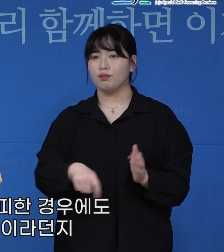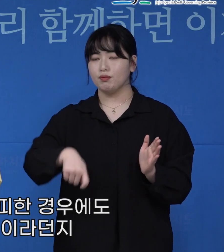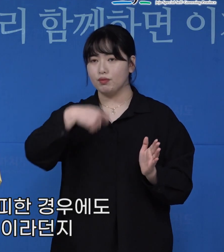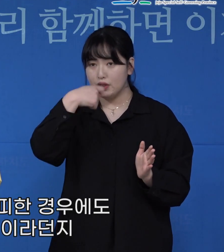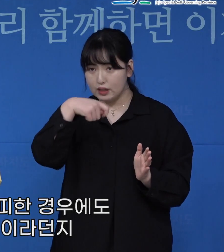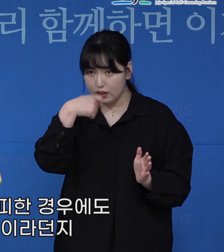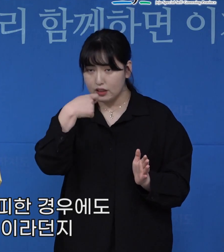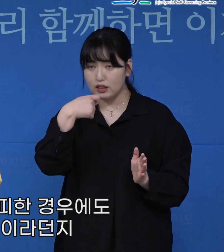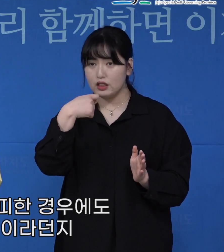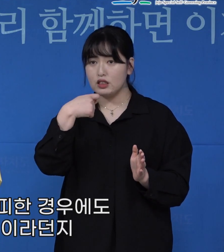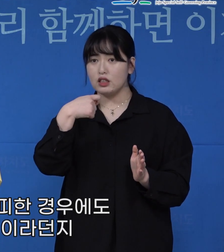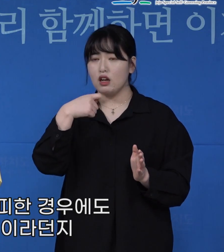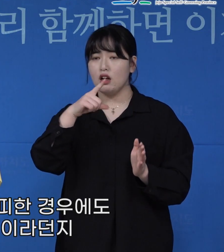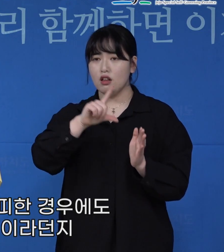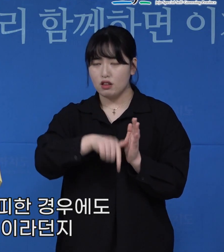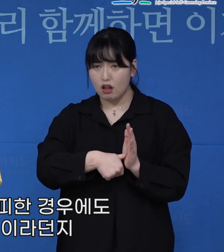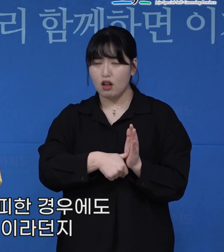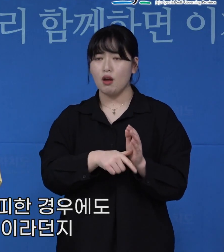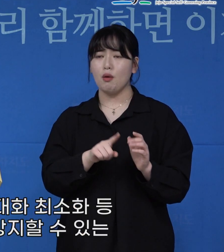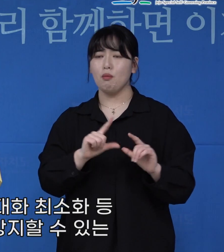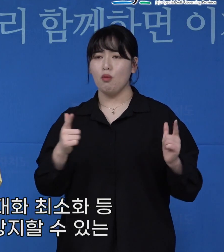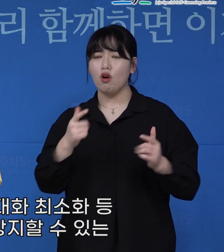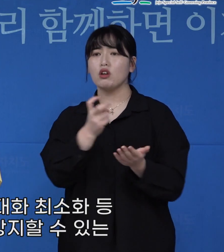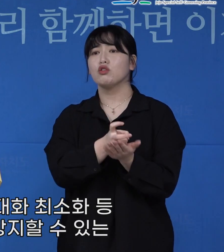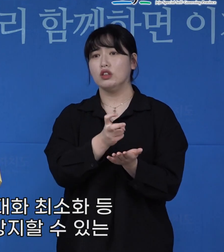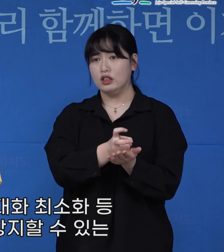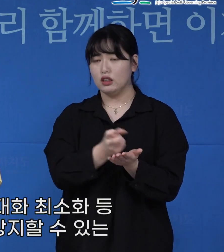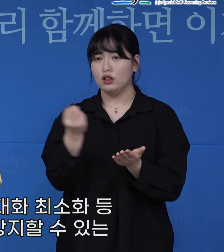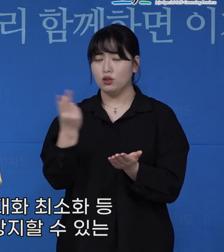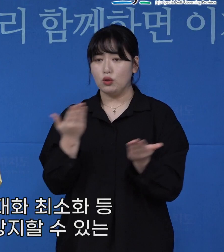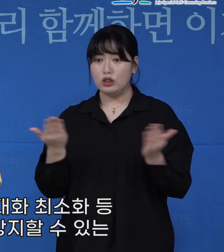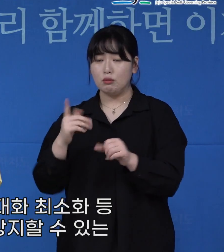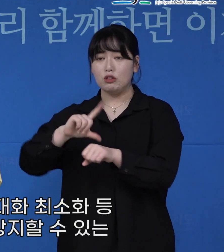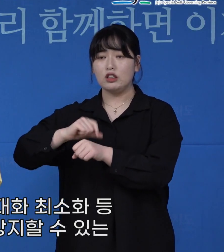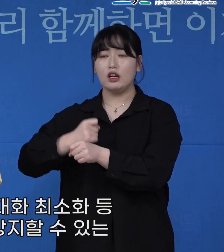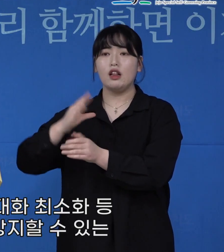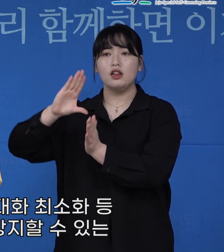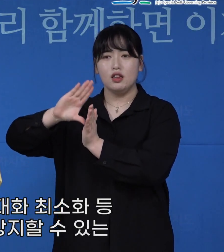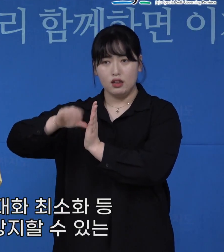식사 때의 수칙이라든지 근무 시간에서의